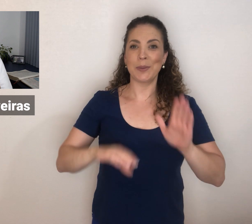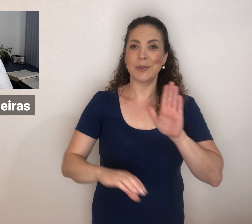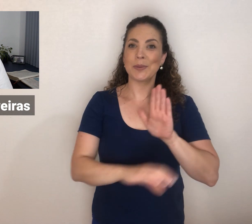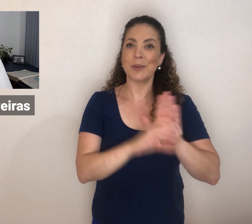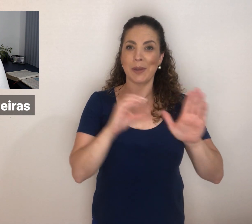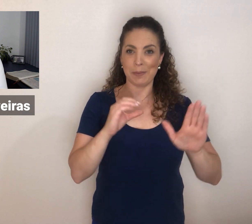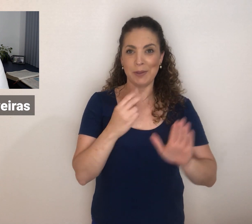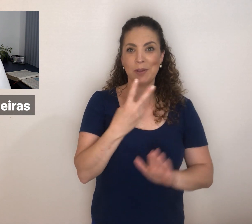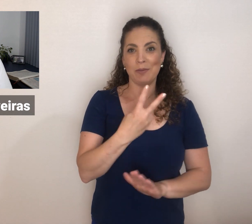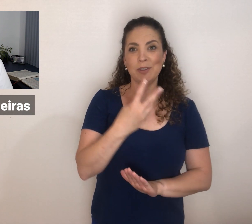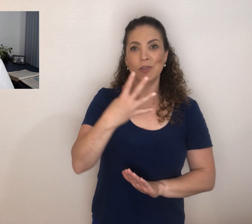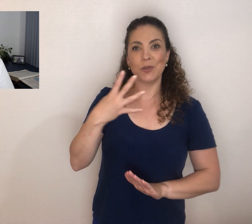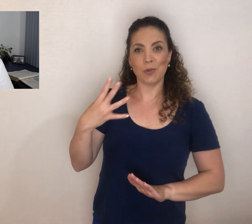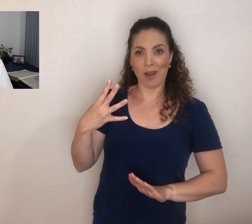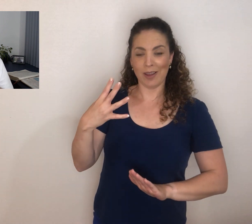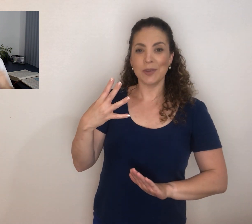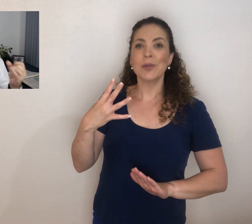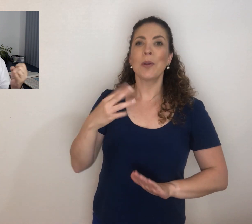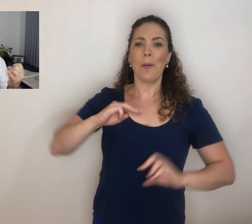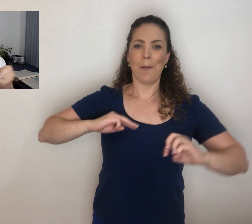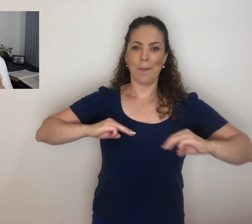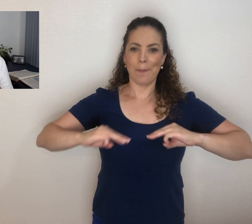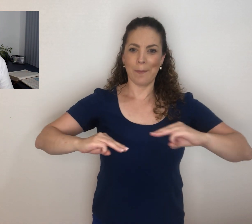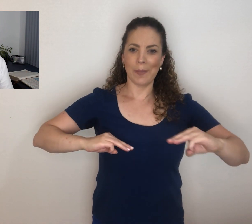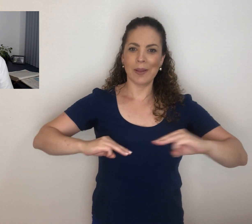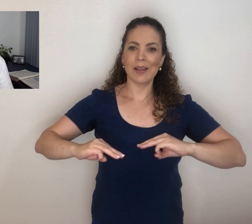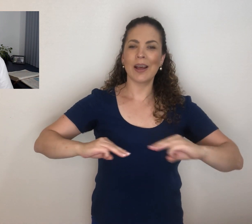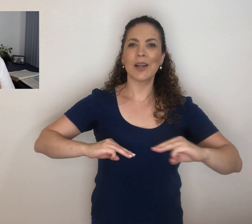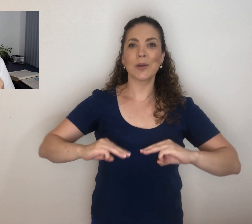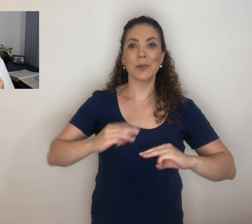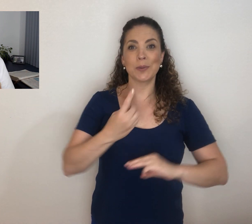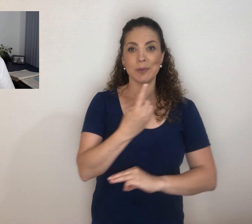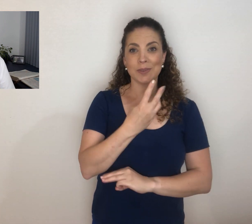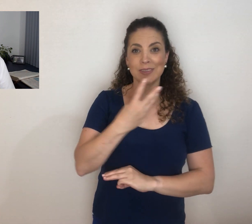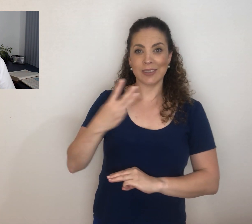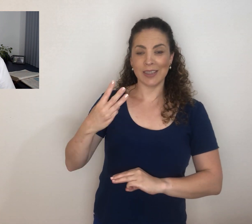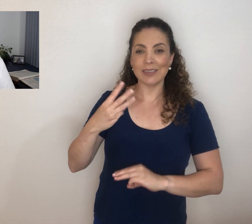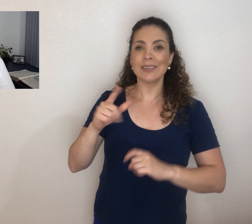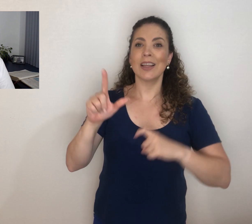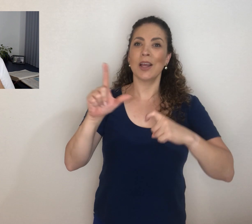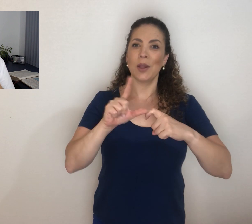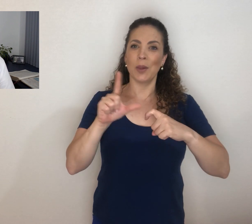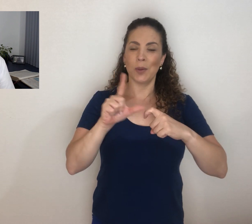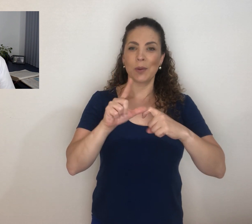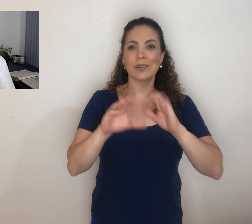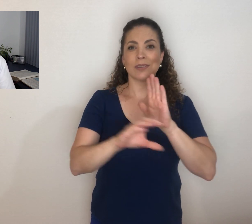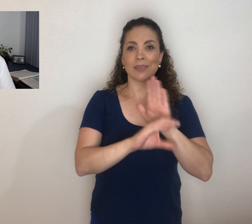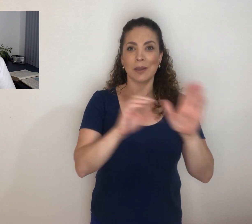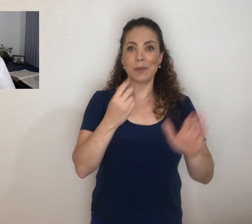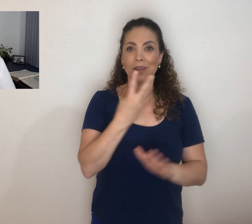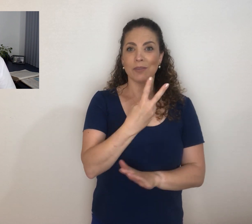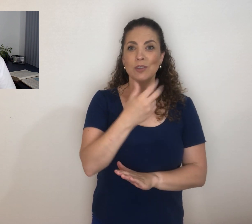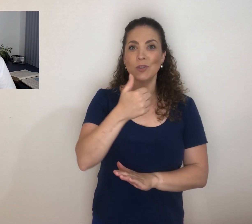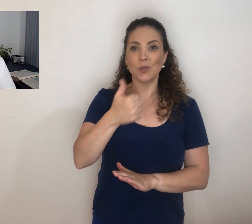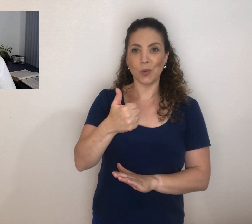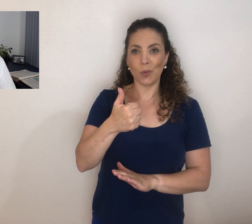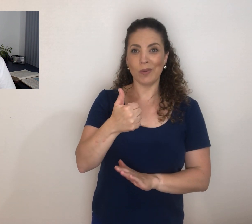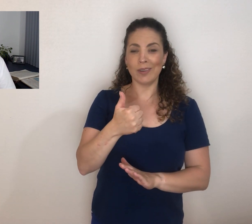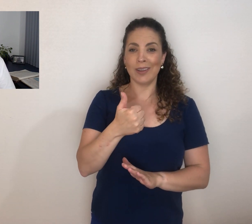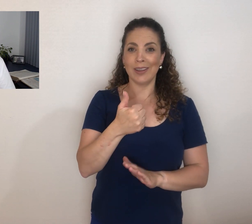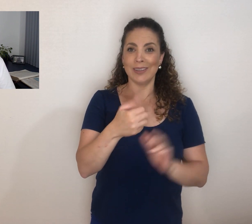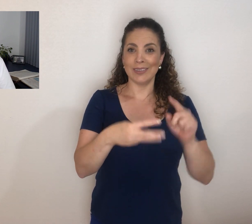assunto foi o Sermão do Monte das Oliveiras, que nós vemos em Mateus 24, em Marcos 13 e